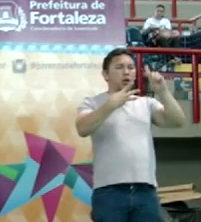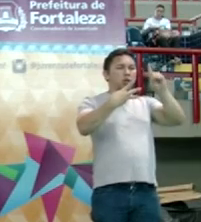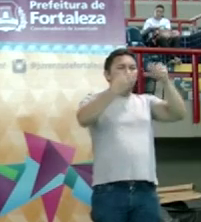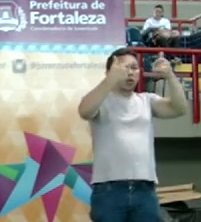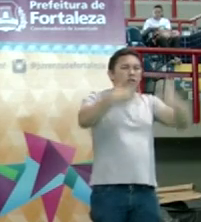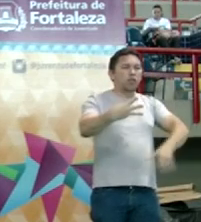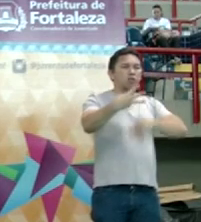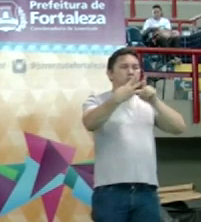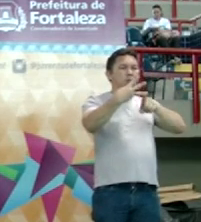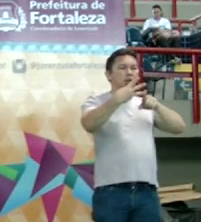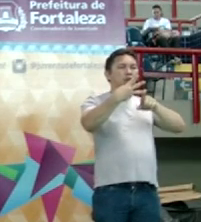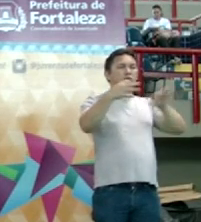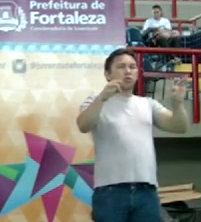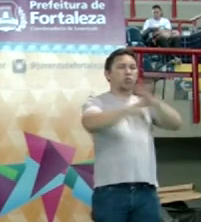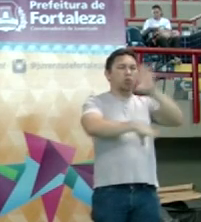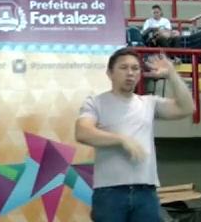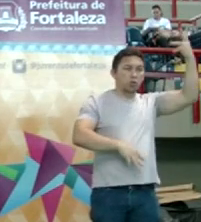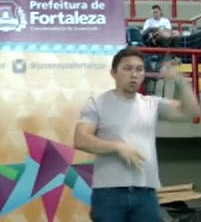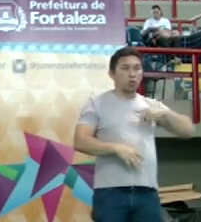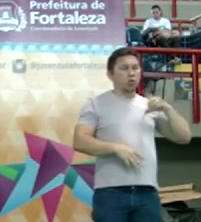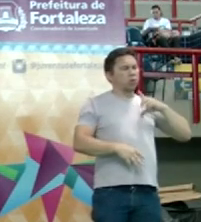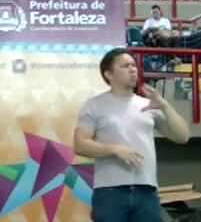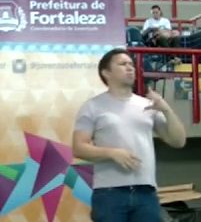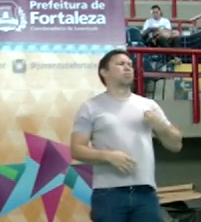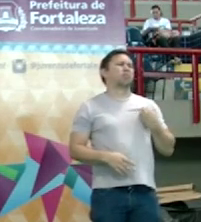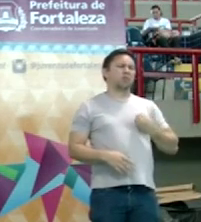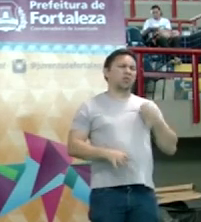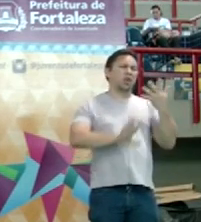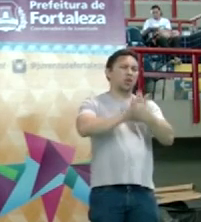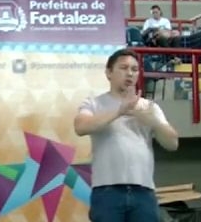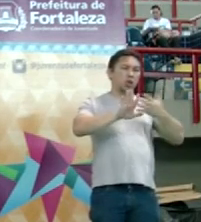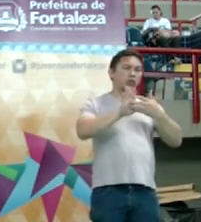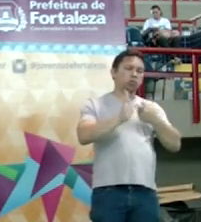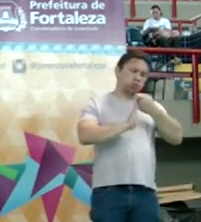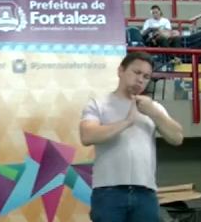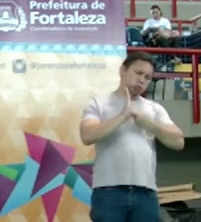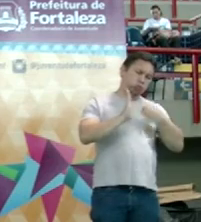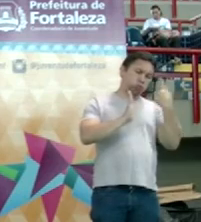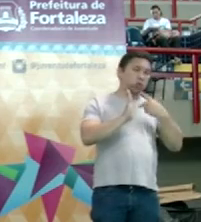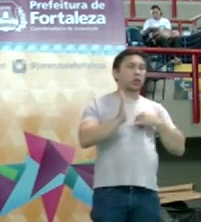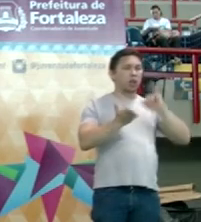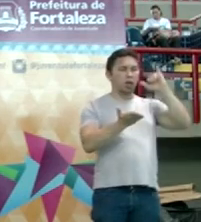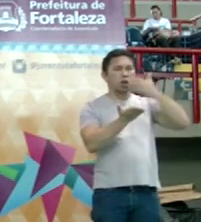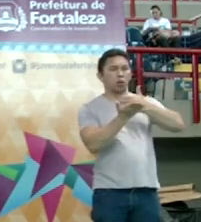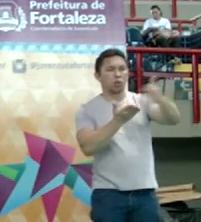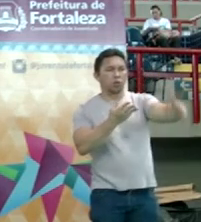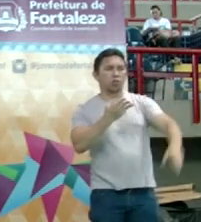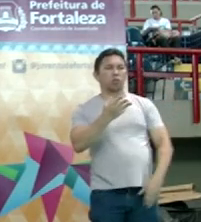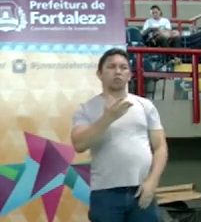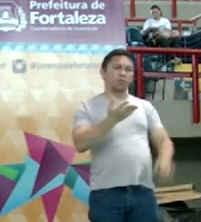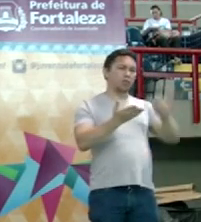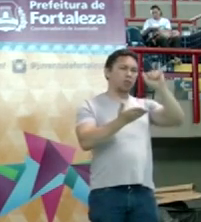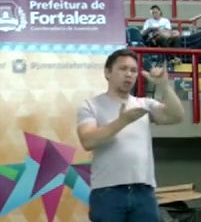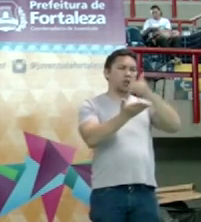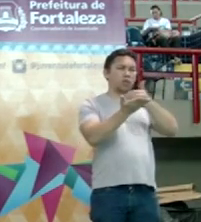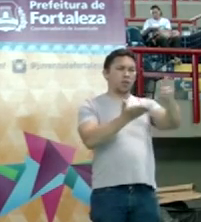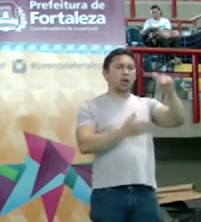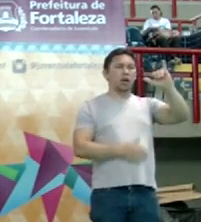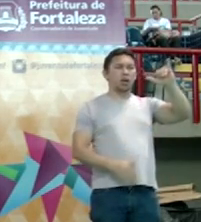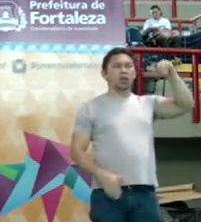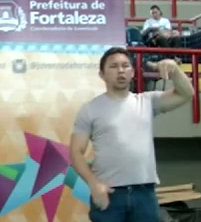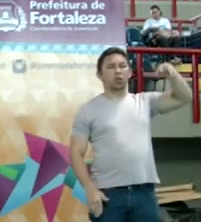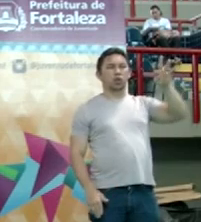essa certeza. Todo texto dissertativo argumentativo, ele tem um começo, que é o que a gente já vai